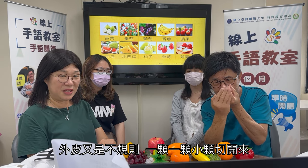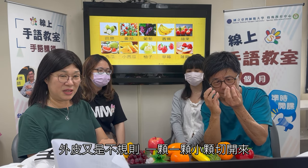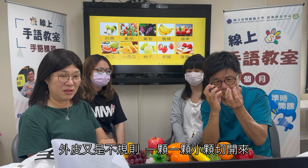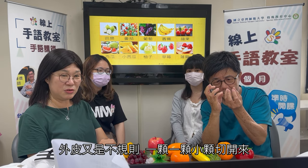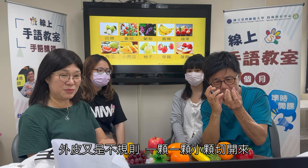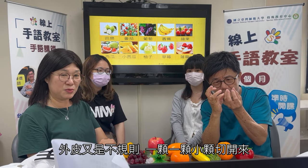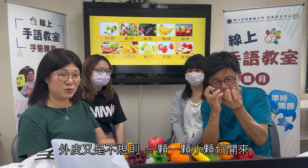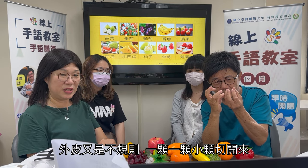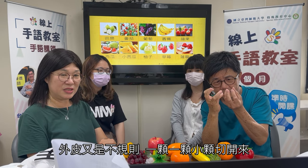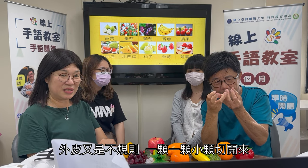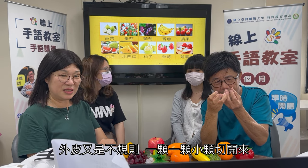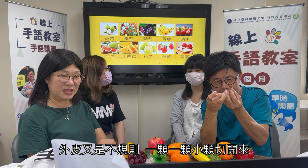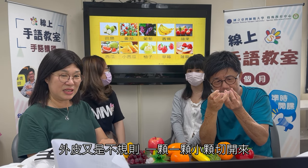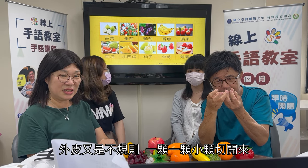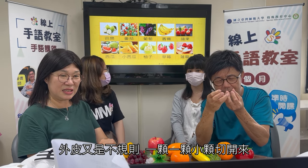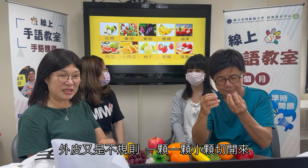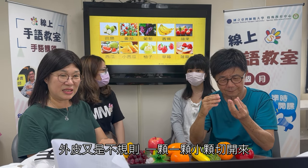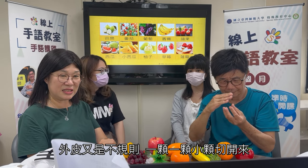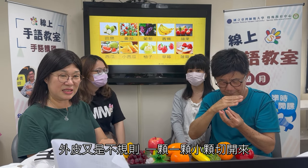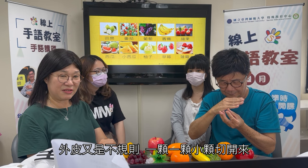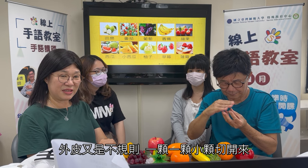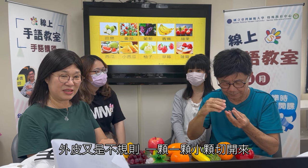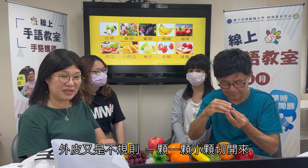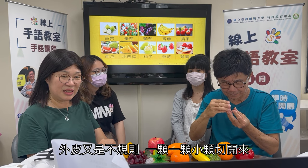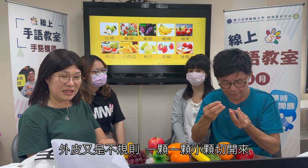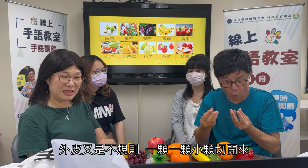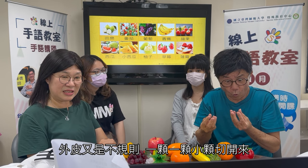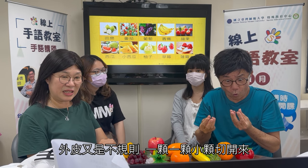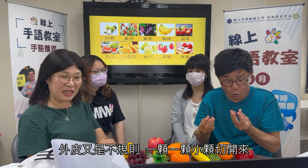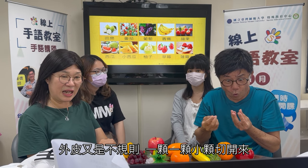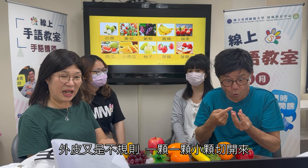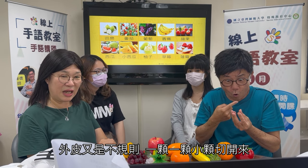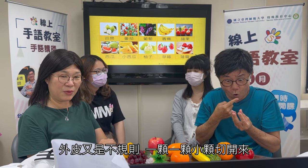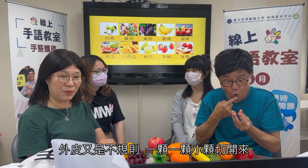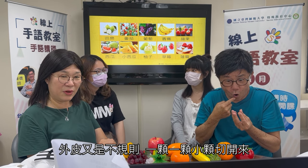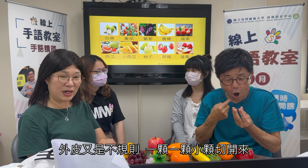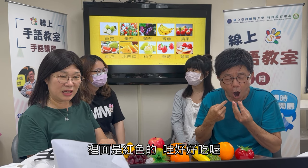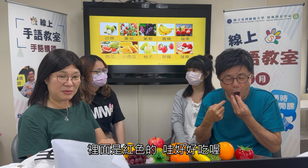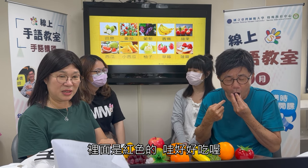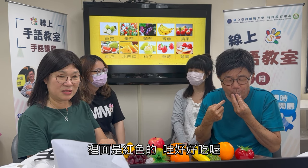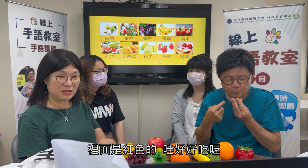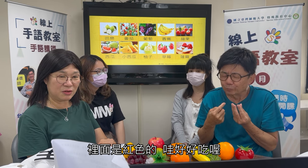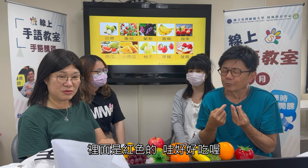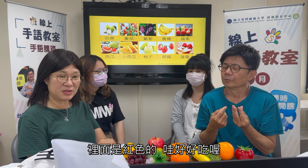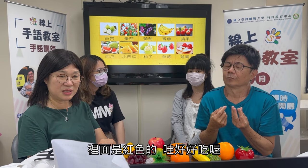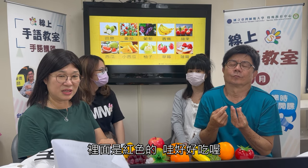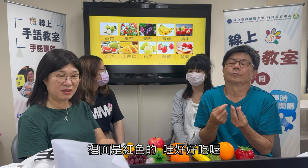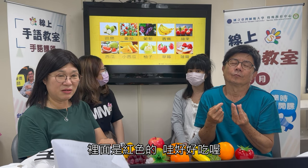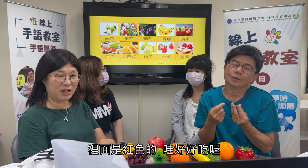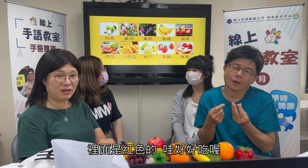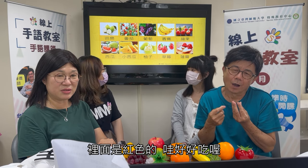皮又是不规则，一颗一颗小颗，切开来哇，里面是红色的哦，好好吃